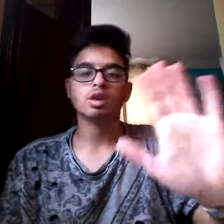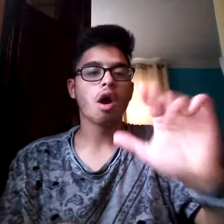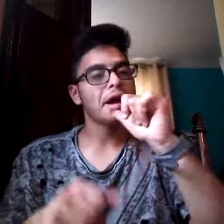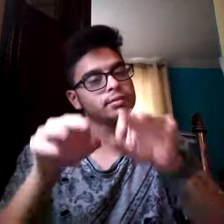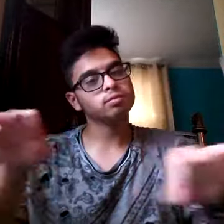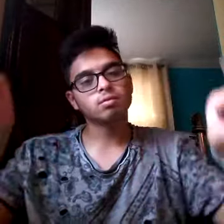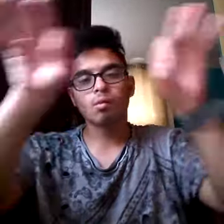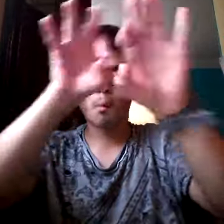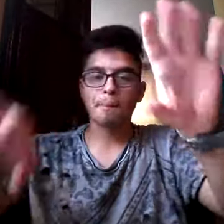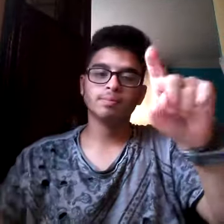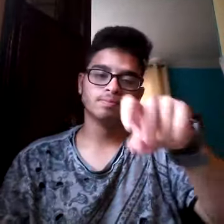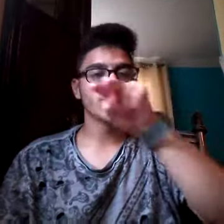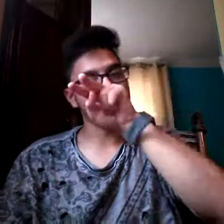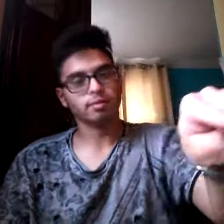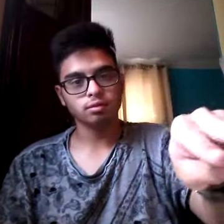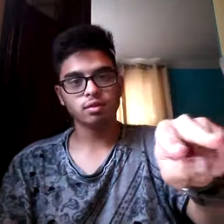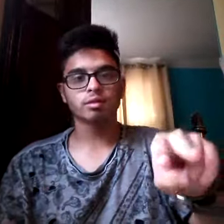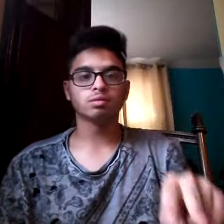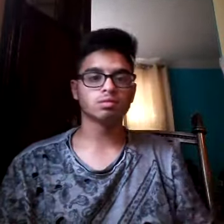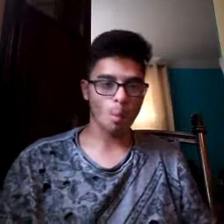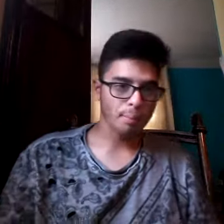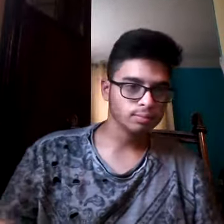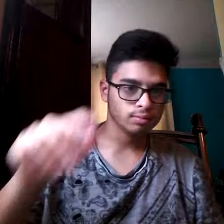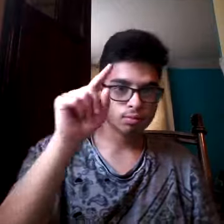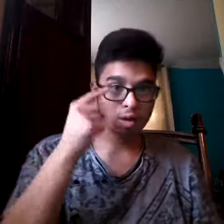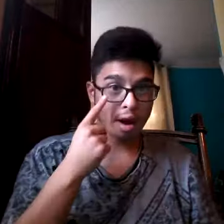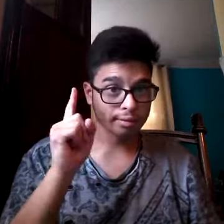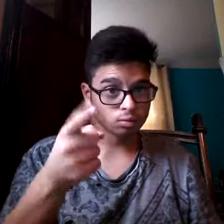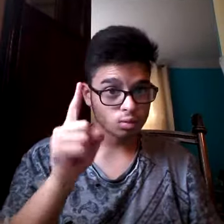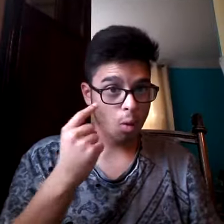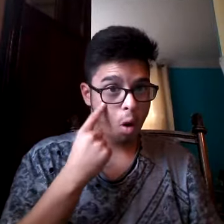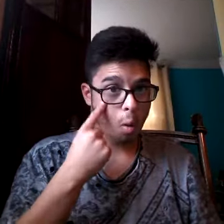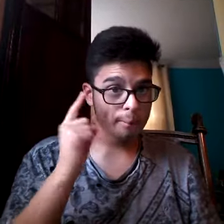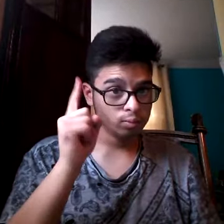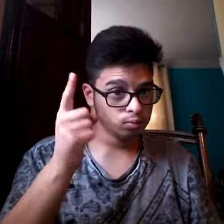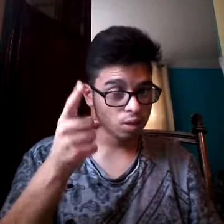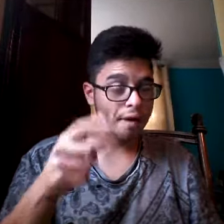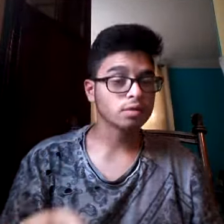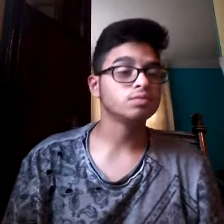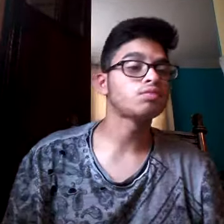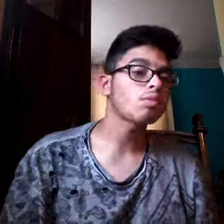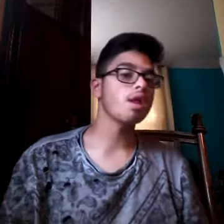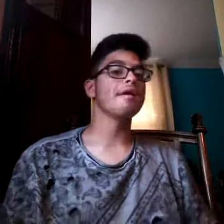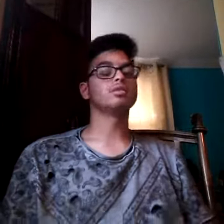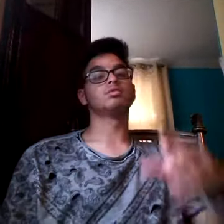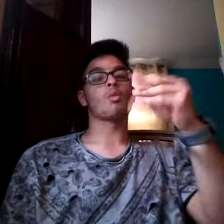una autopista en Puebla e incluso un puente se desplomó y una persona que estaba en su vehículo se